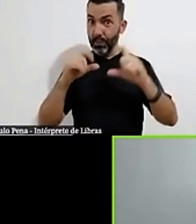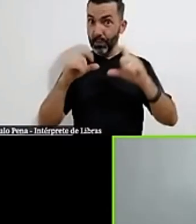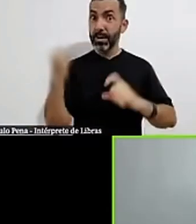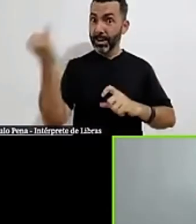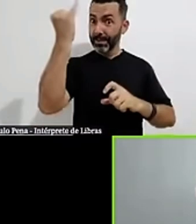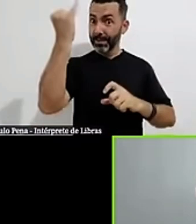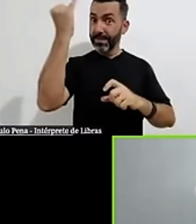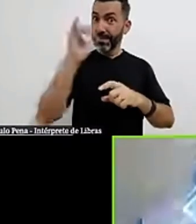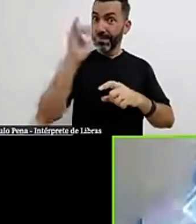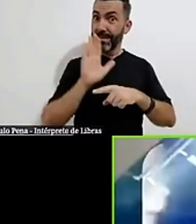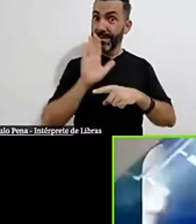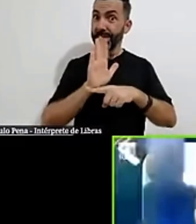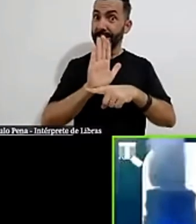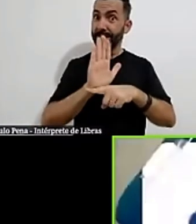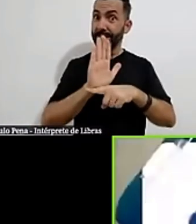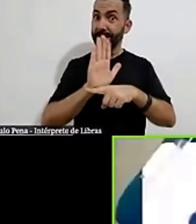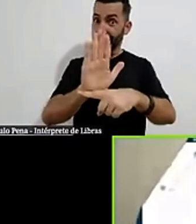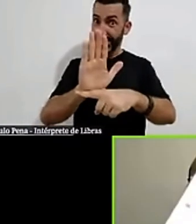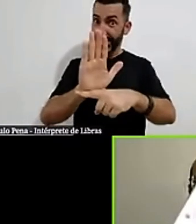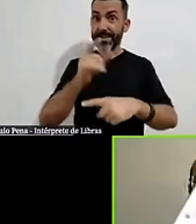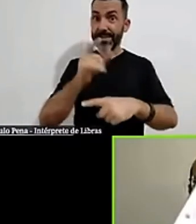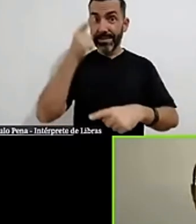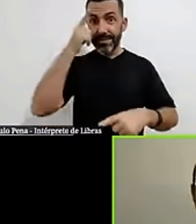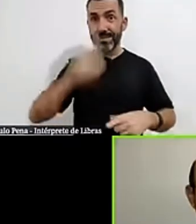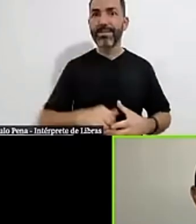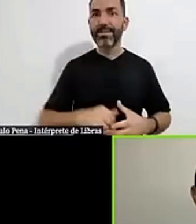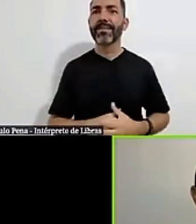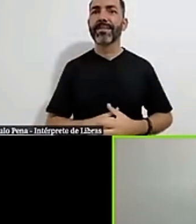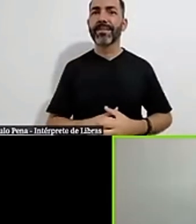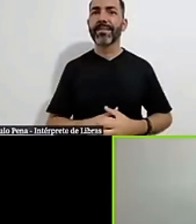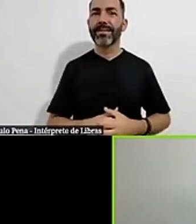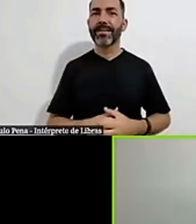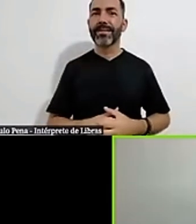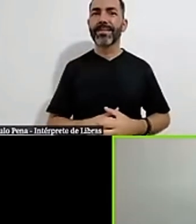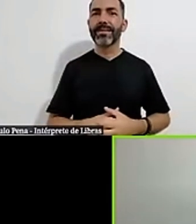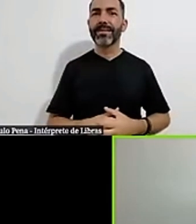tratar a sua saúde, ó. É isso aqui. Deixa eu